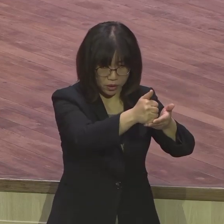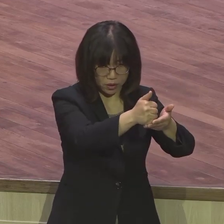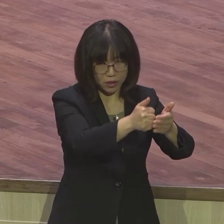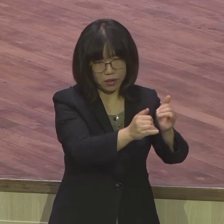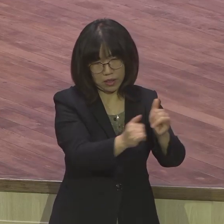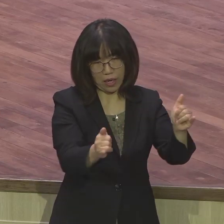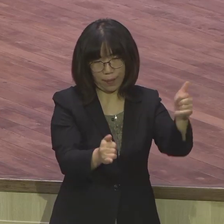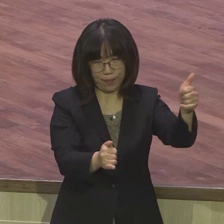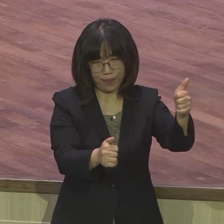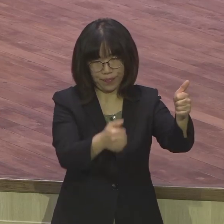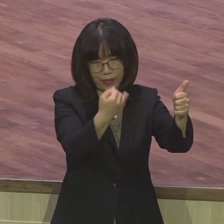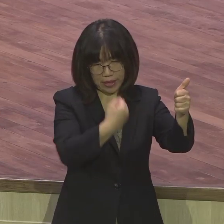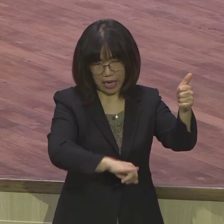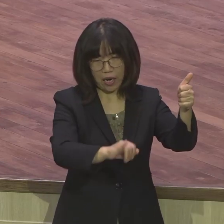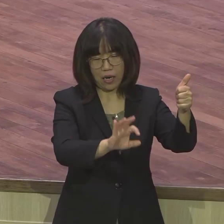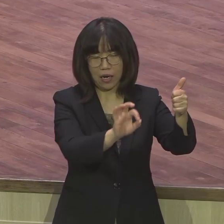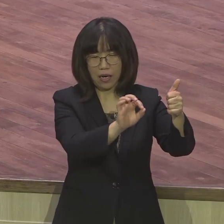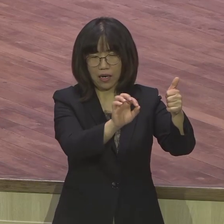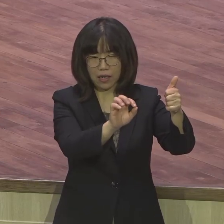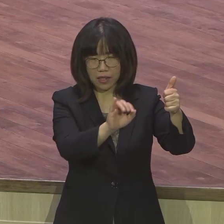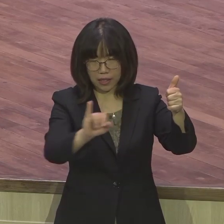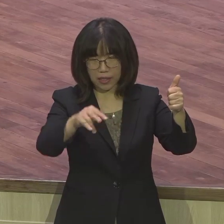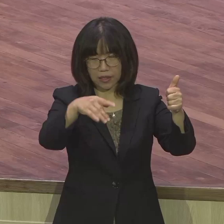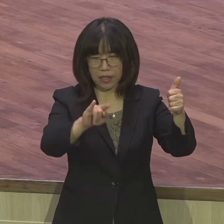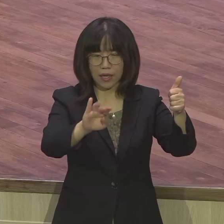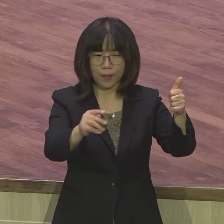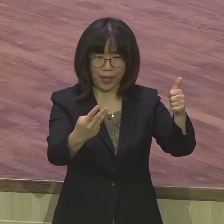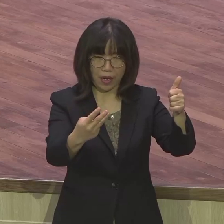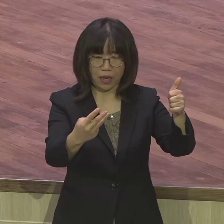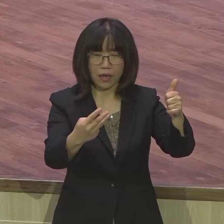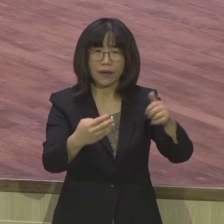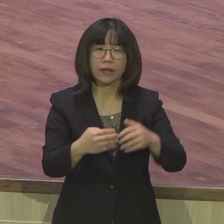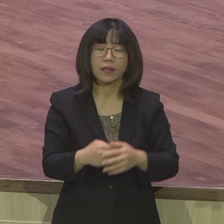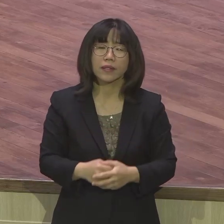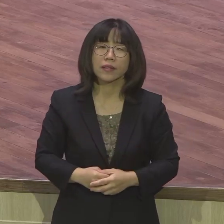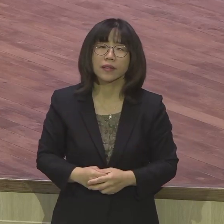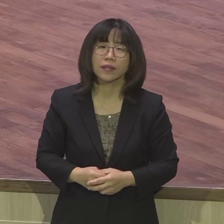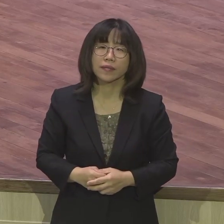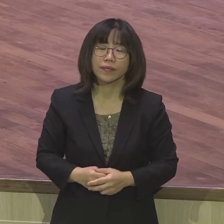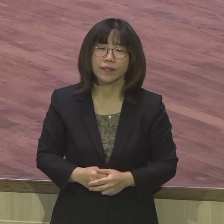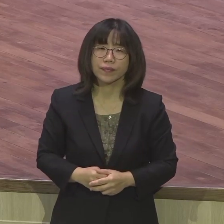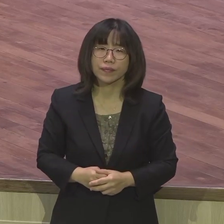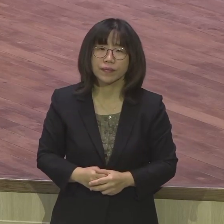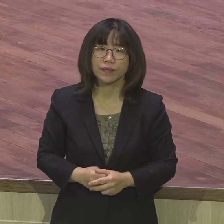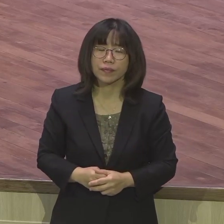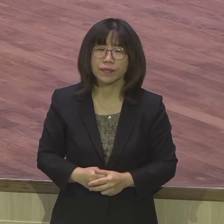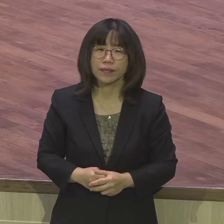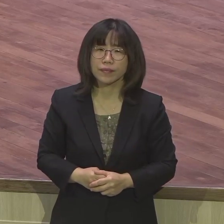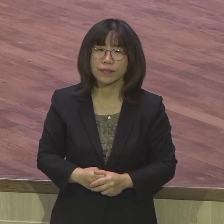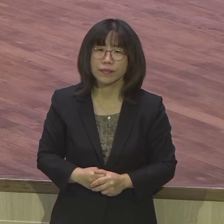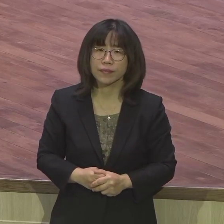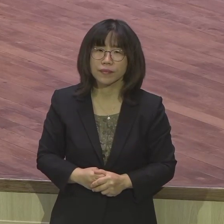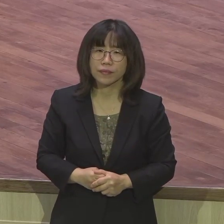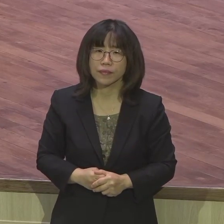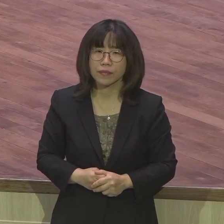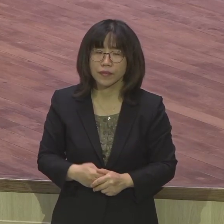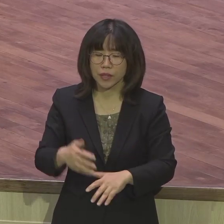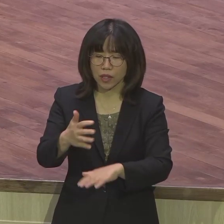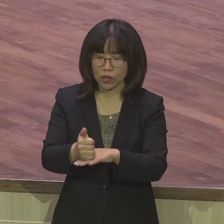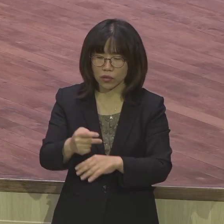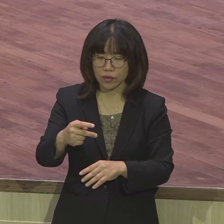그래가지고 그 왕을 펠레스 왕이라고 이 왕을 암살을 한 후에 32년 동안 이 시돈을